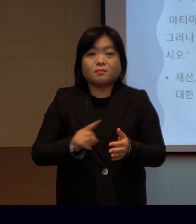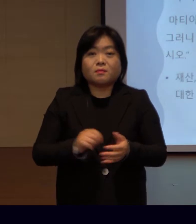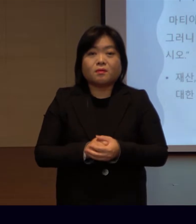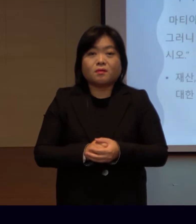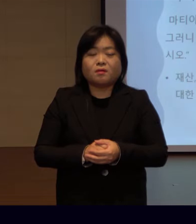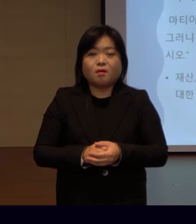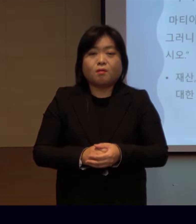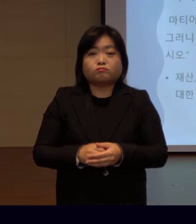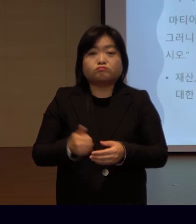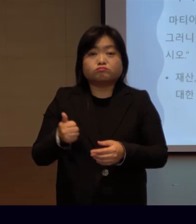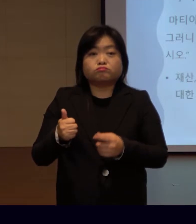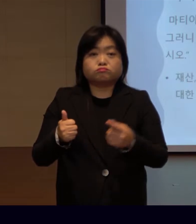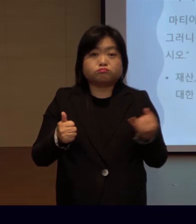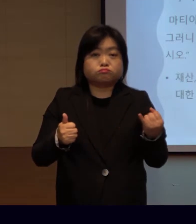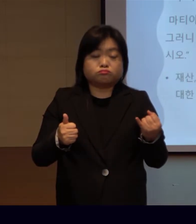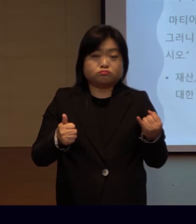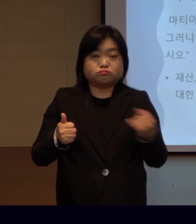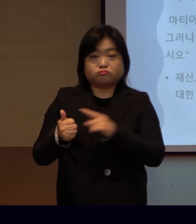당연히 부자니까.